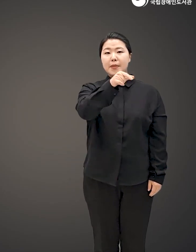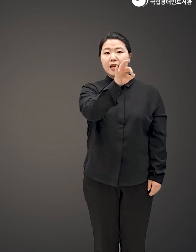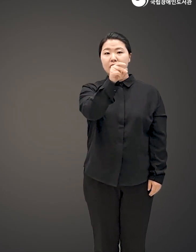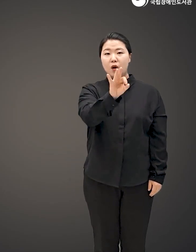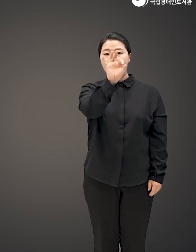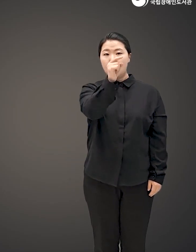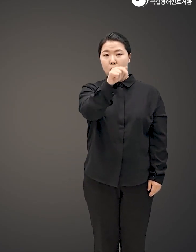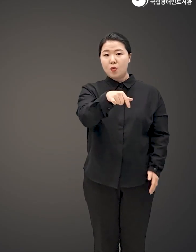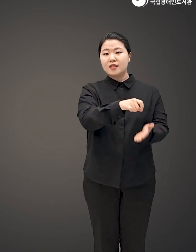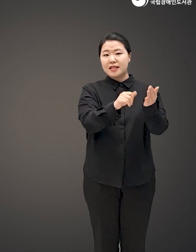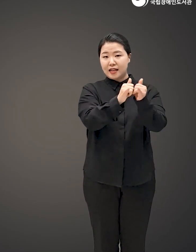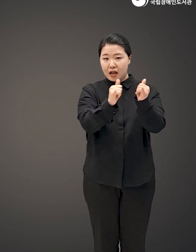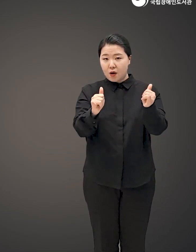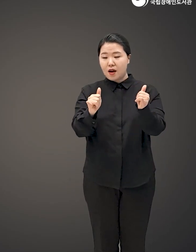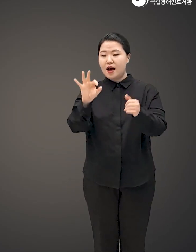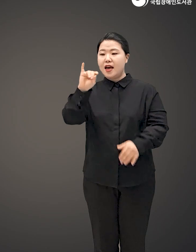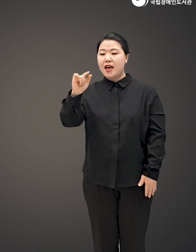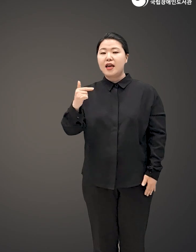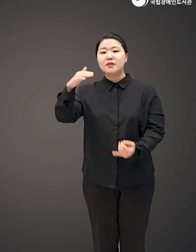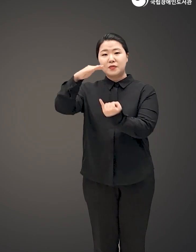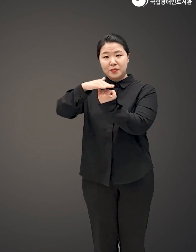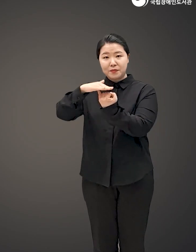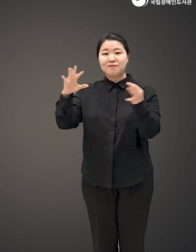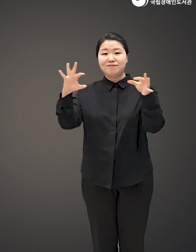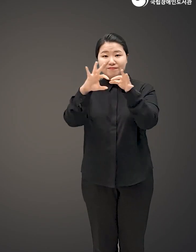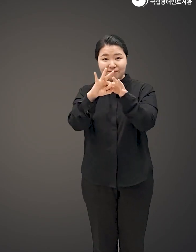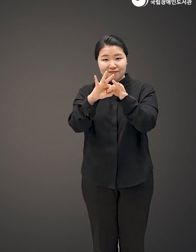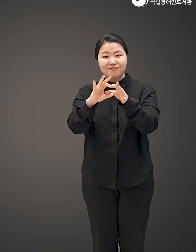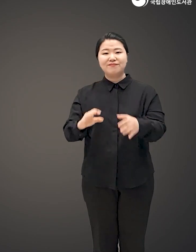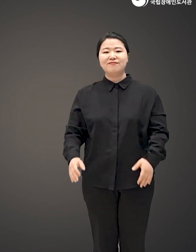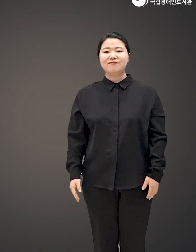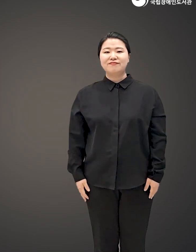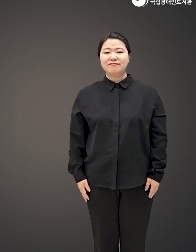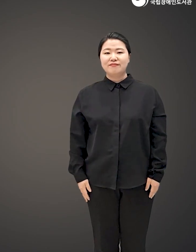배경옥 작가와 어린 날의 애니 다시 만났다.